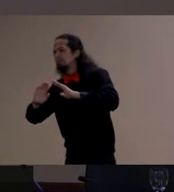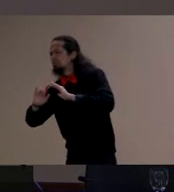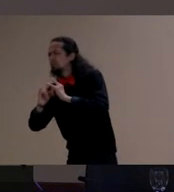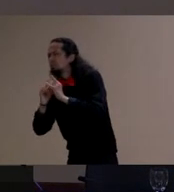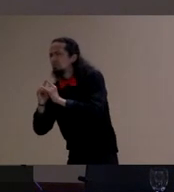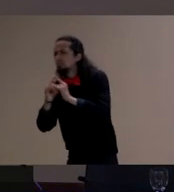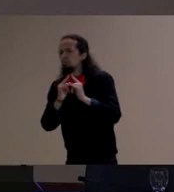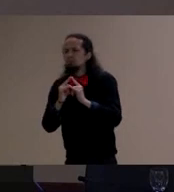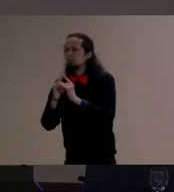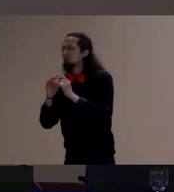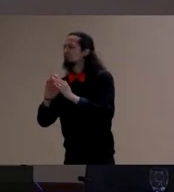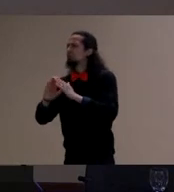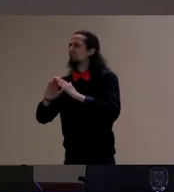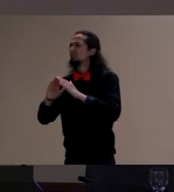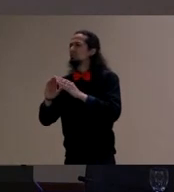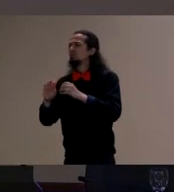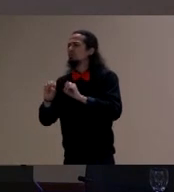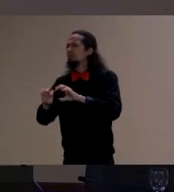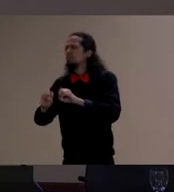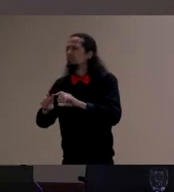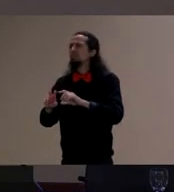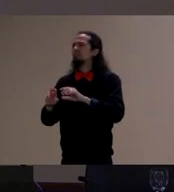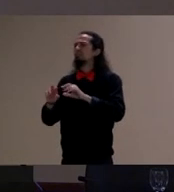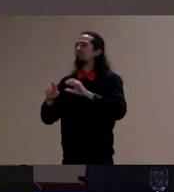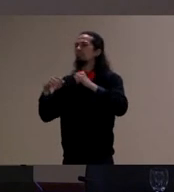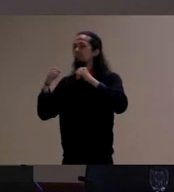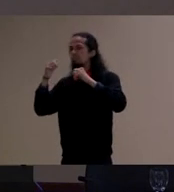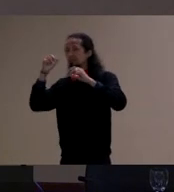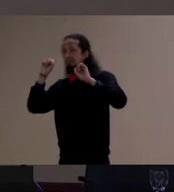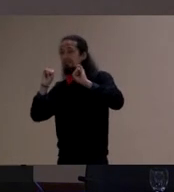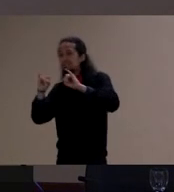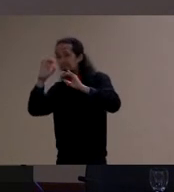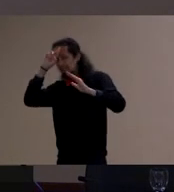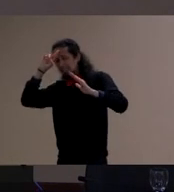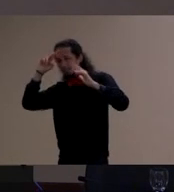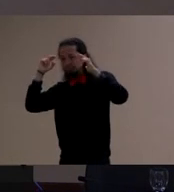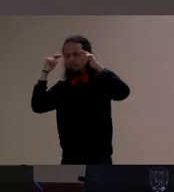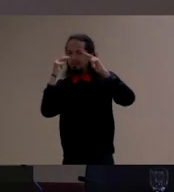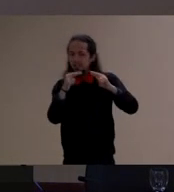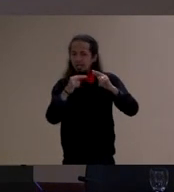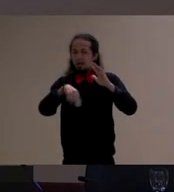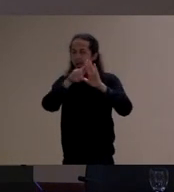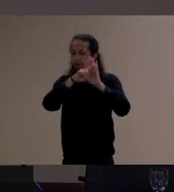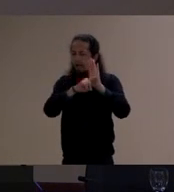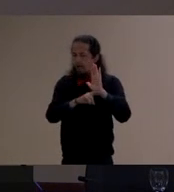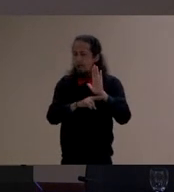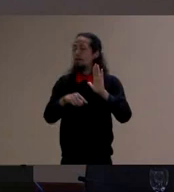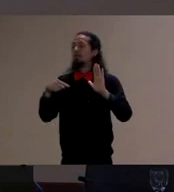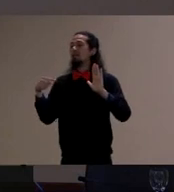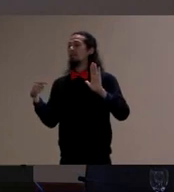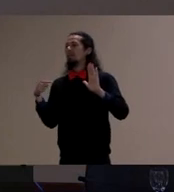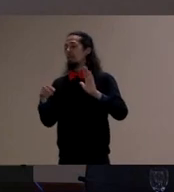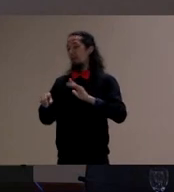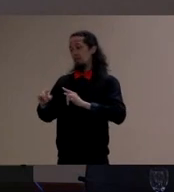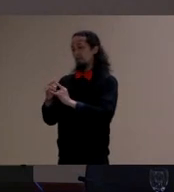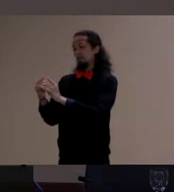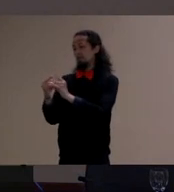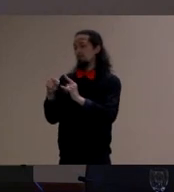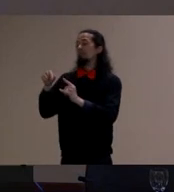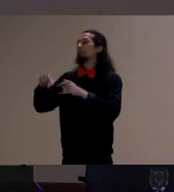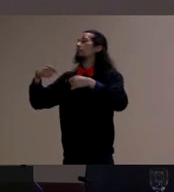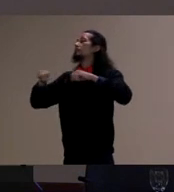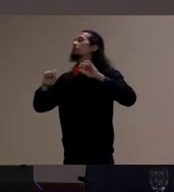respeitadas as normas comuns e as do seu sistema de ensino terão a incumbência de